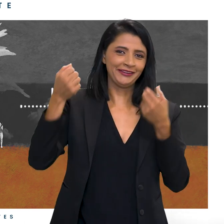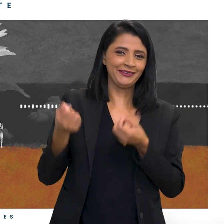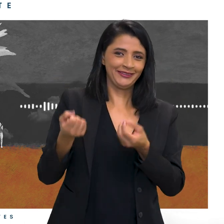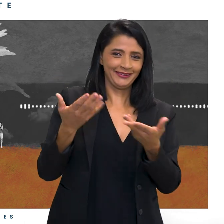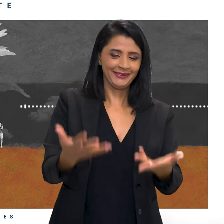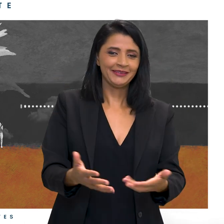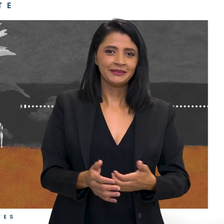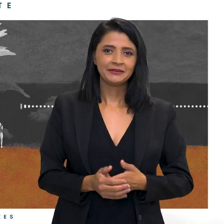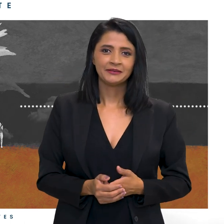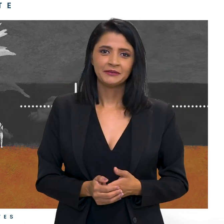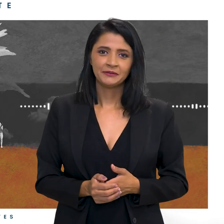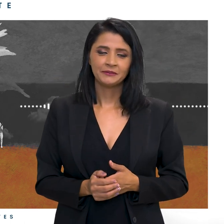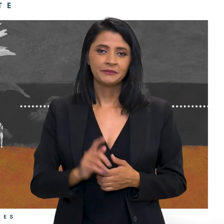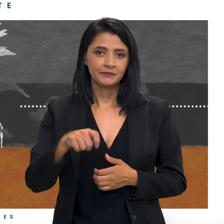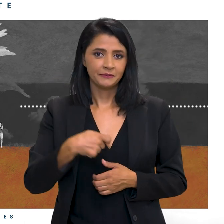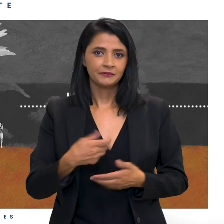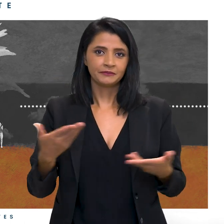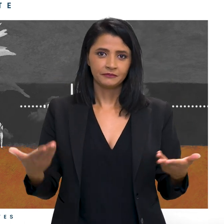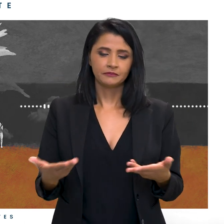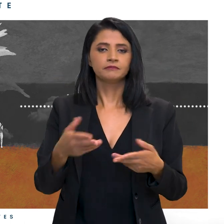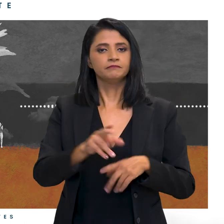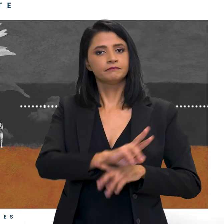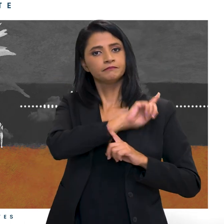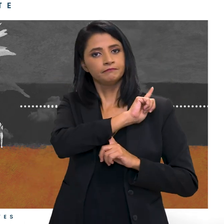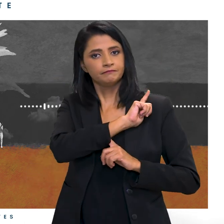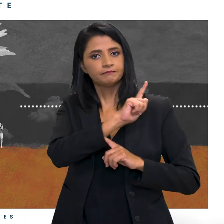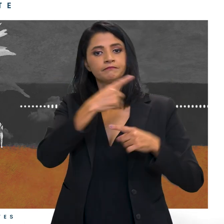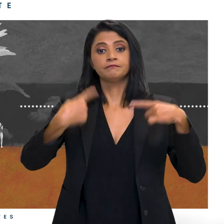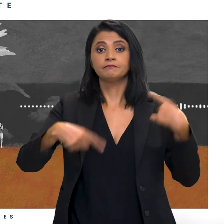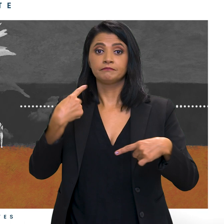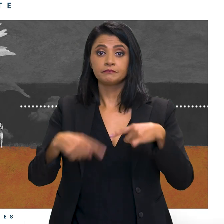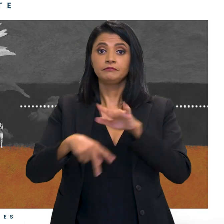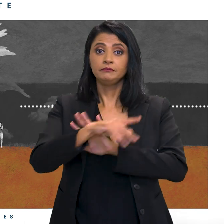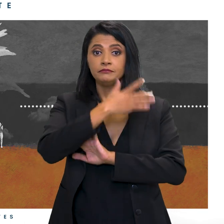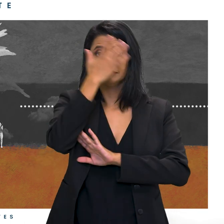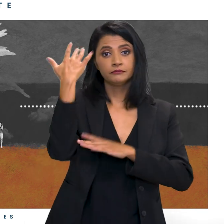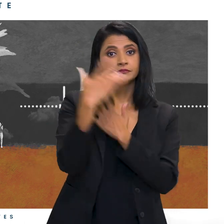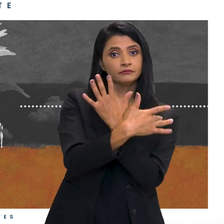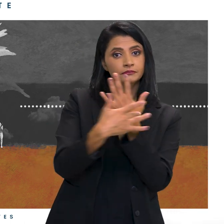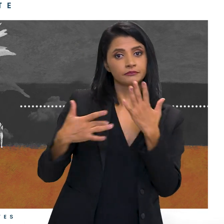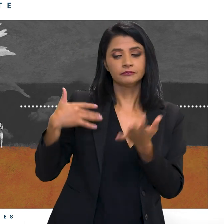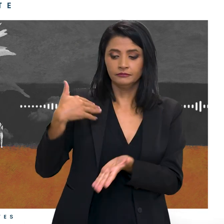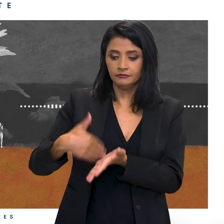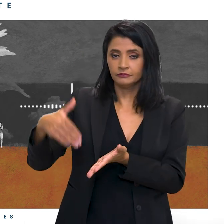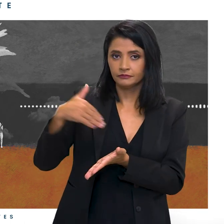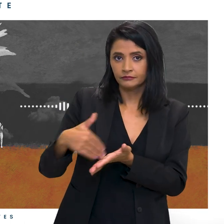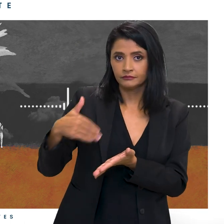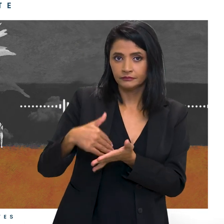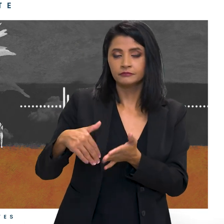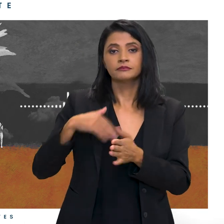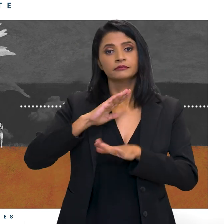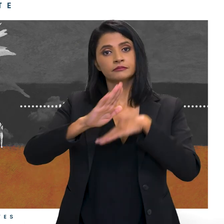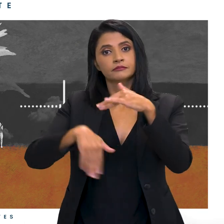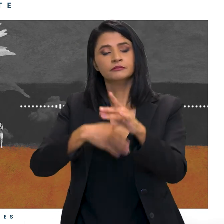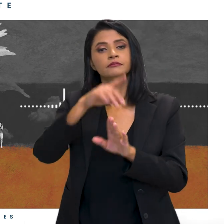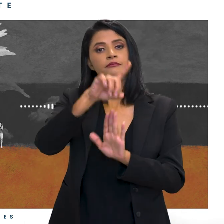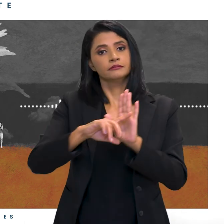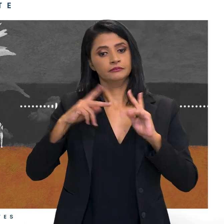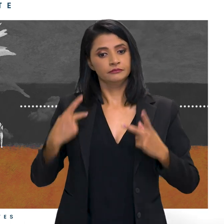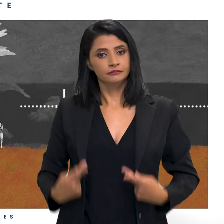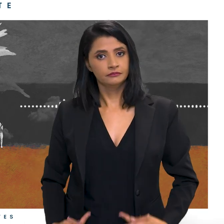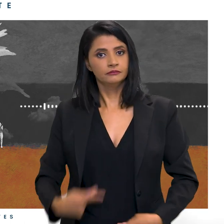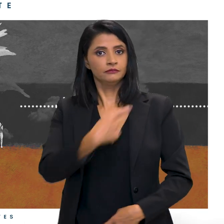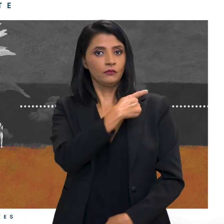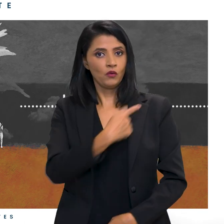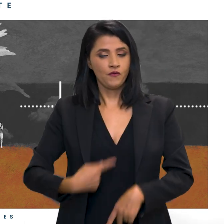mesmo falar a novidade. Hoje eu estou superintendente de políticas para pessoa com deficiência na Secretaria de Desenvolvimento